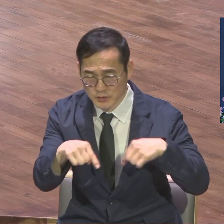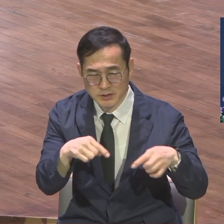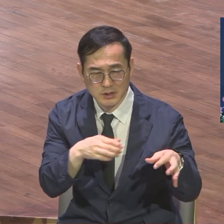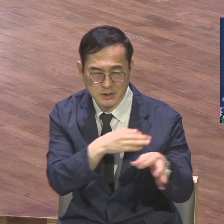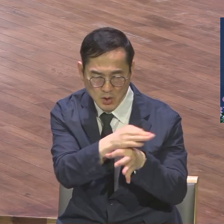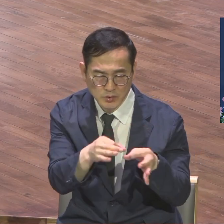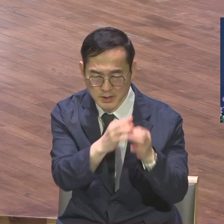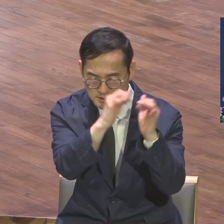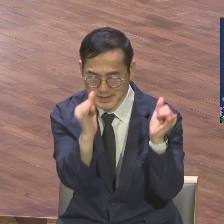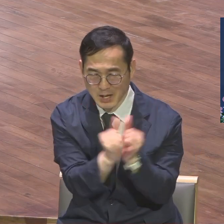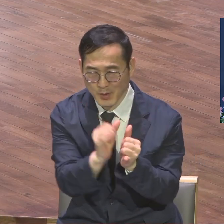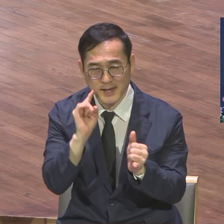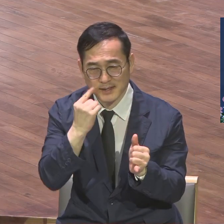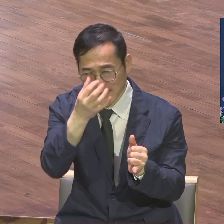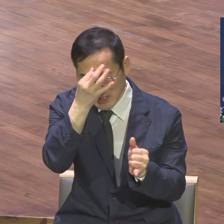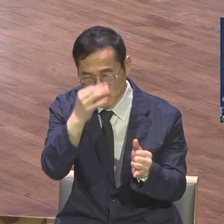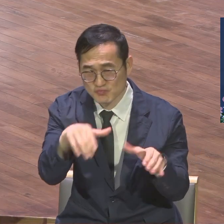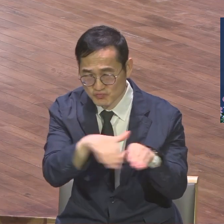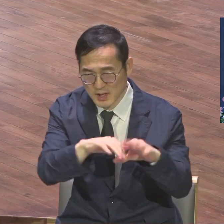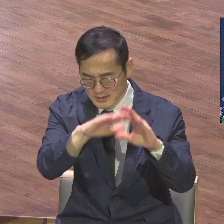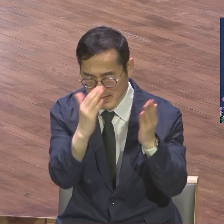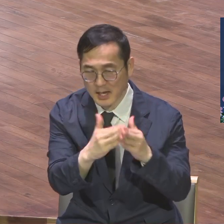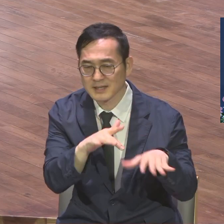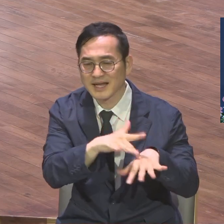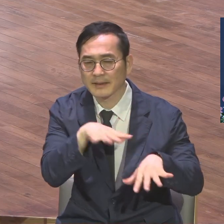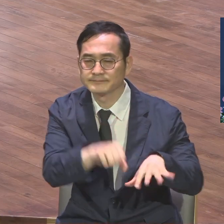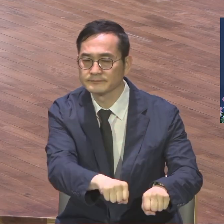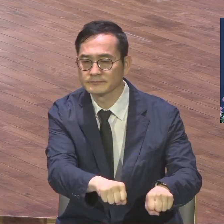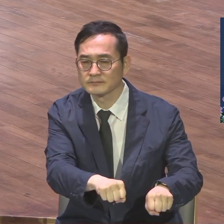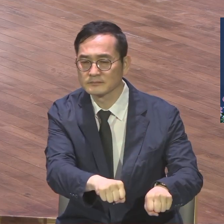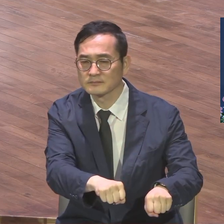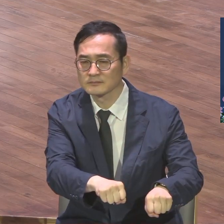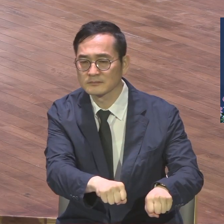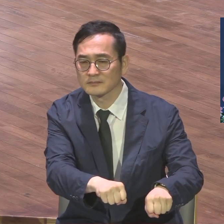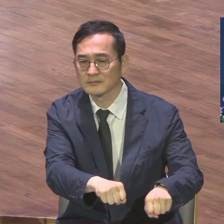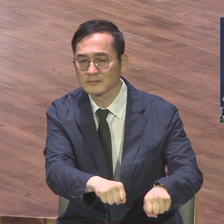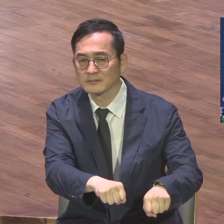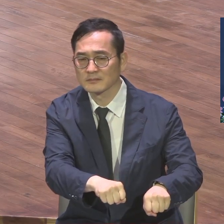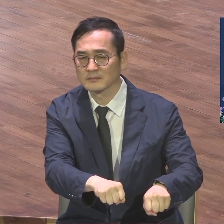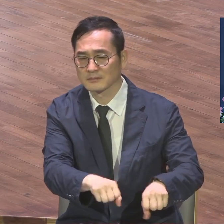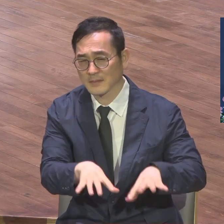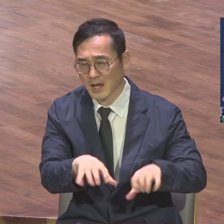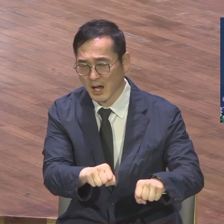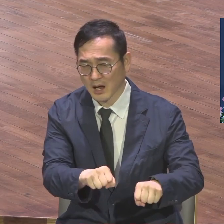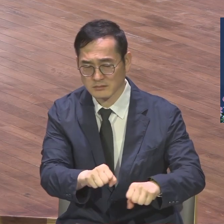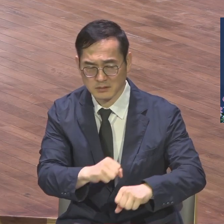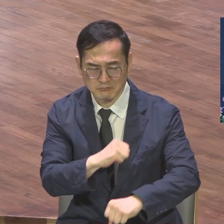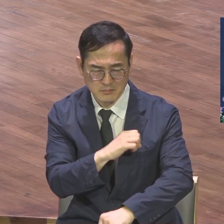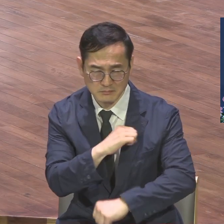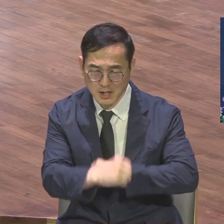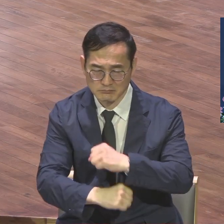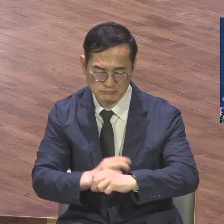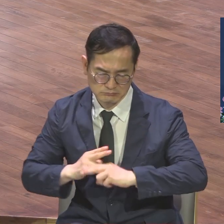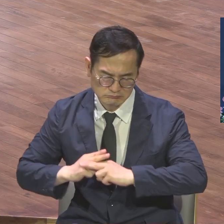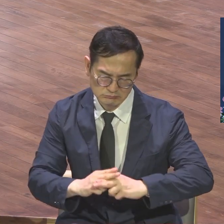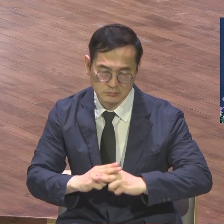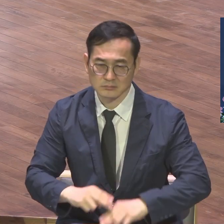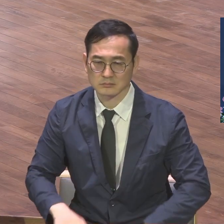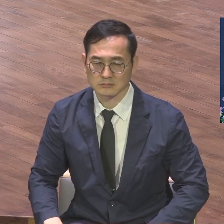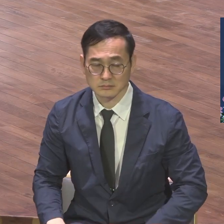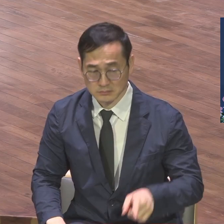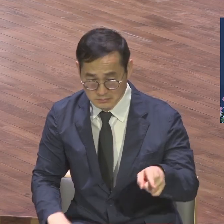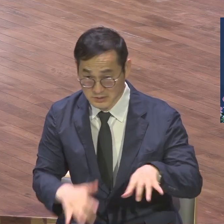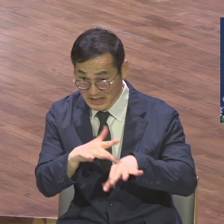예술, 문화 다 장악했어요. 3단체가 다 장악했어요. 우리가 이길 힘이 없습니다. 어떻게 하면